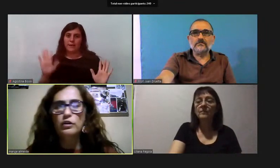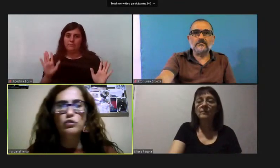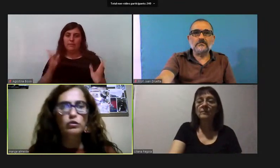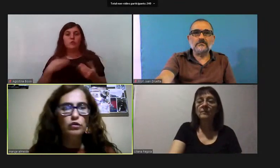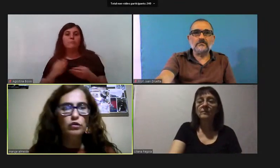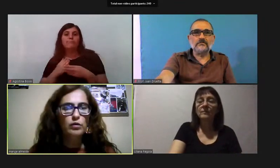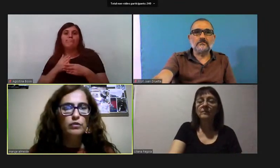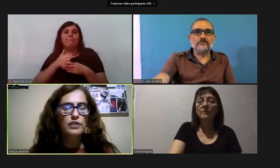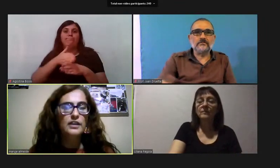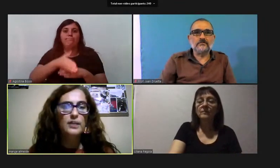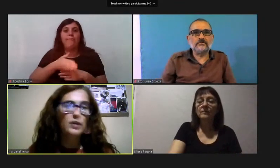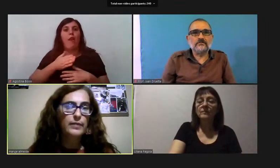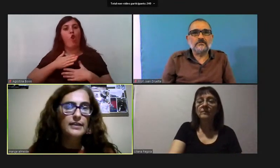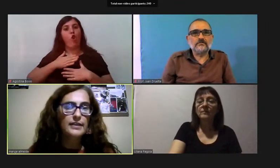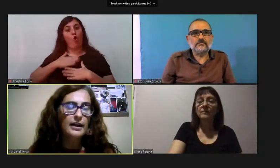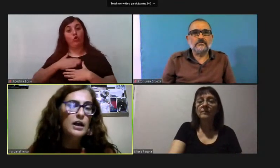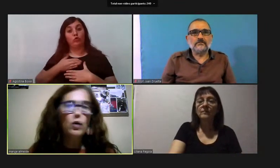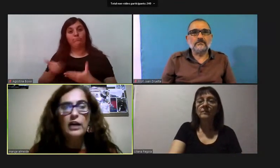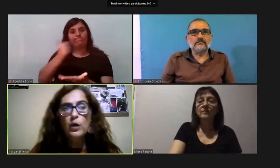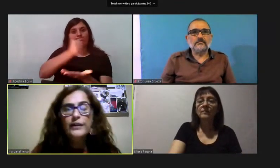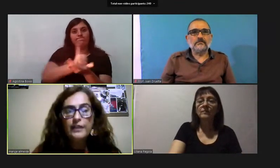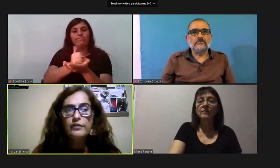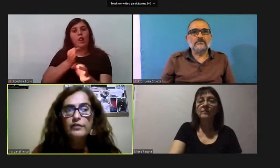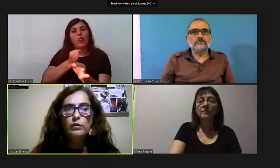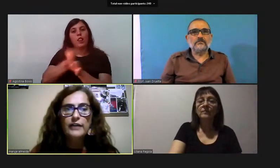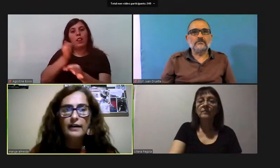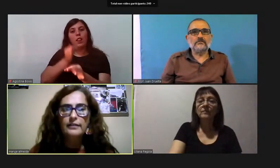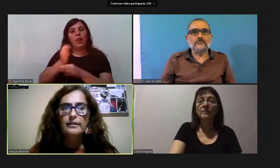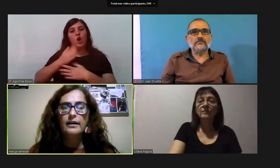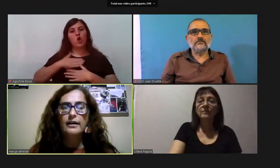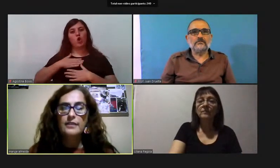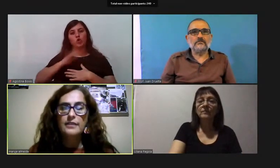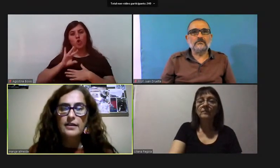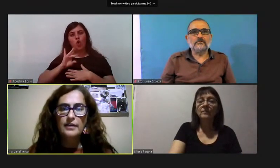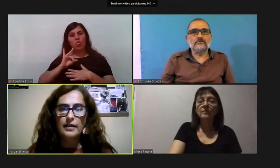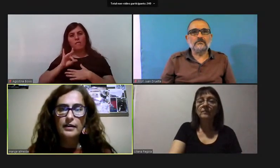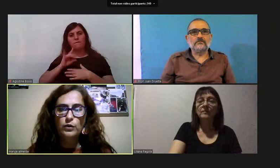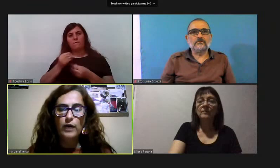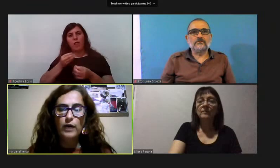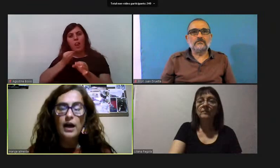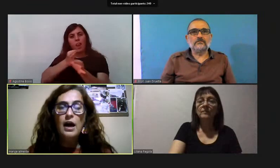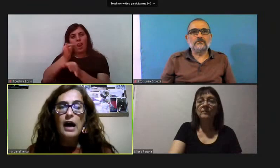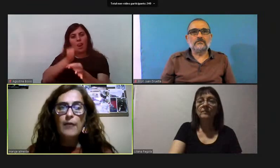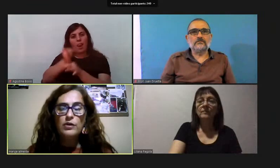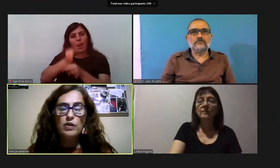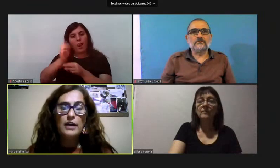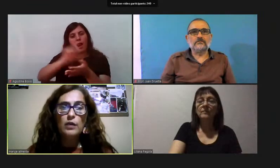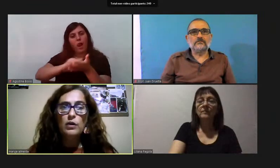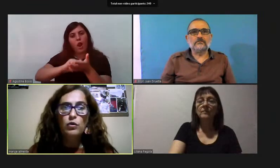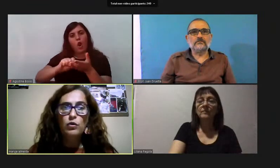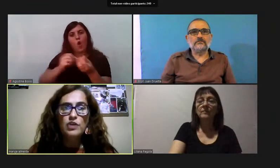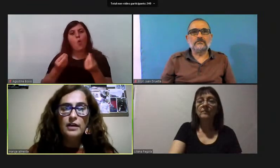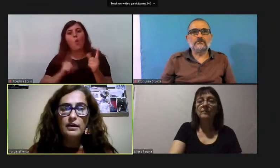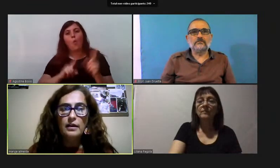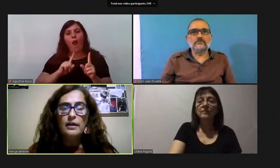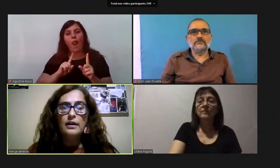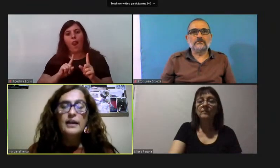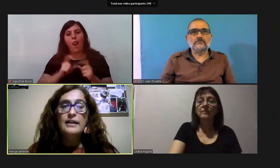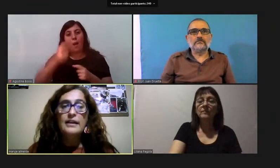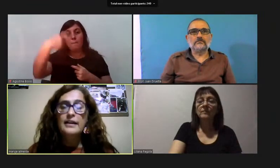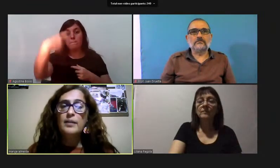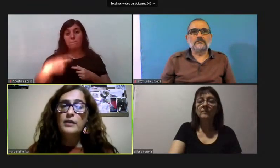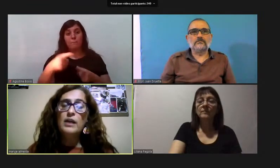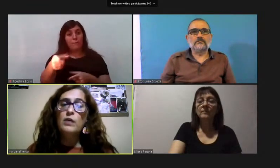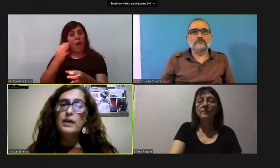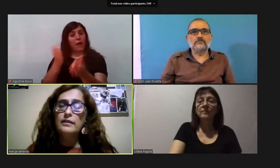en donde nosotros como docentes tenemos que pensar cuál es nuestra dificultad en la enseñanza de la escritura a personas que no escuchan y